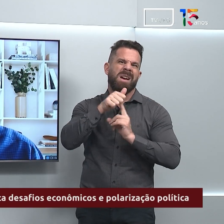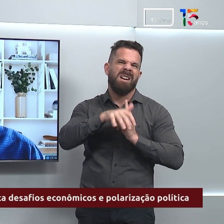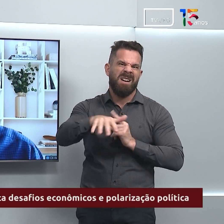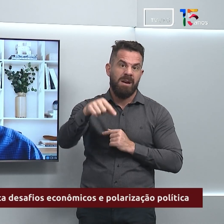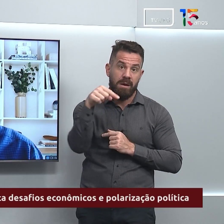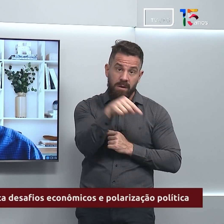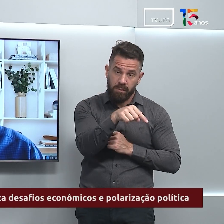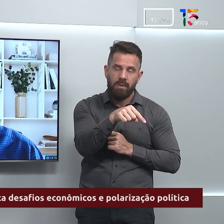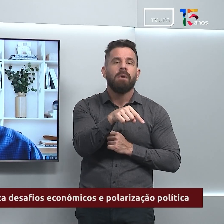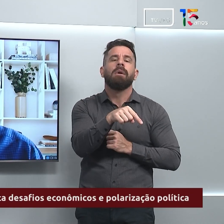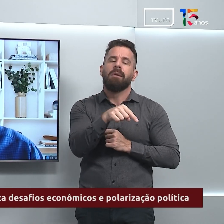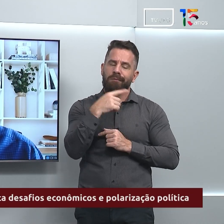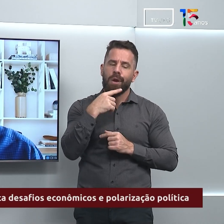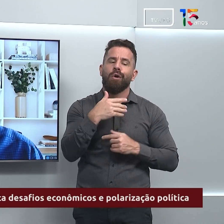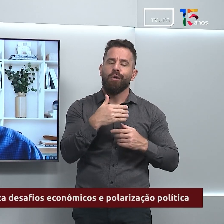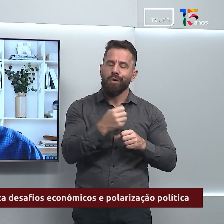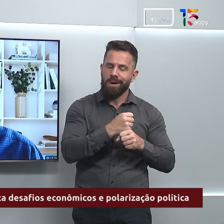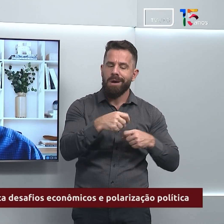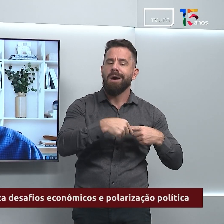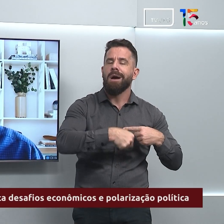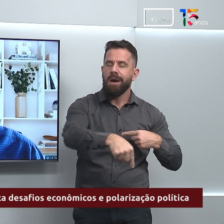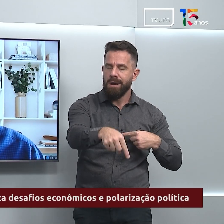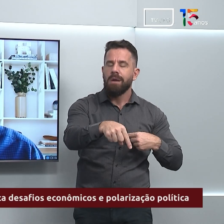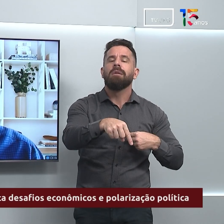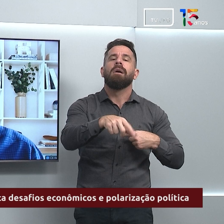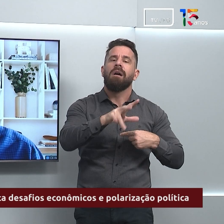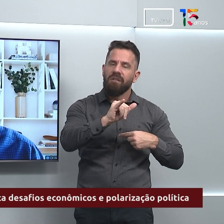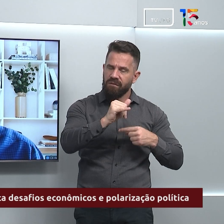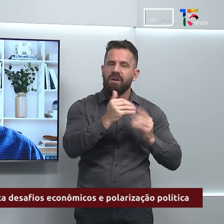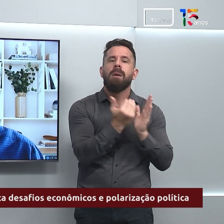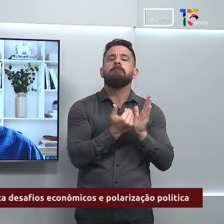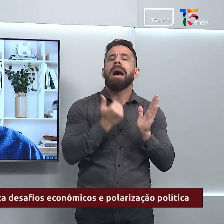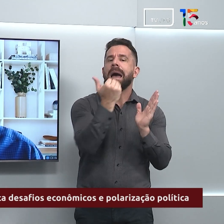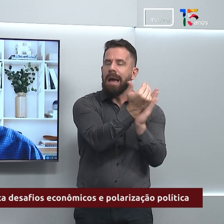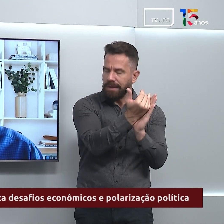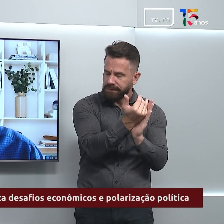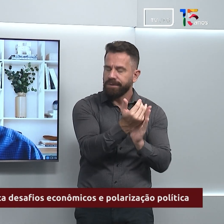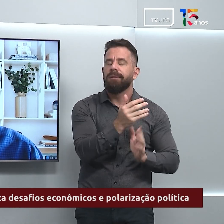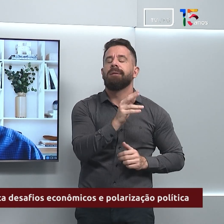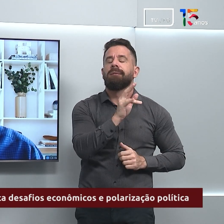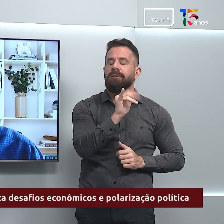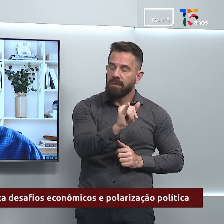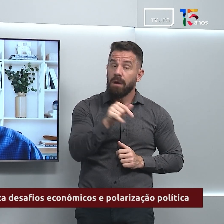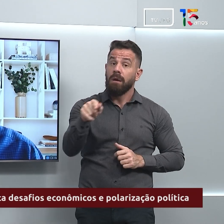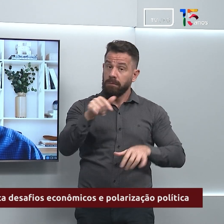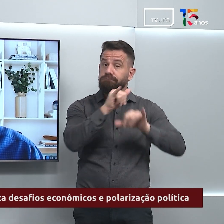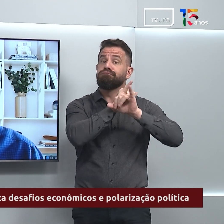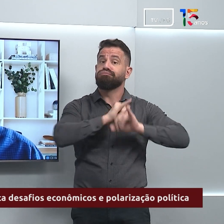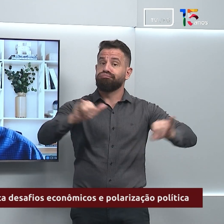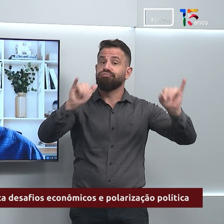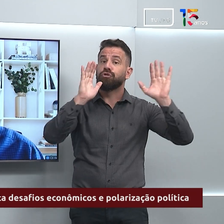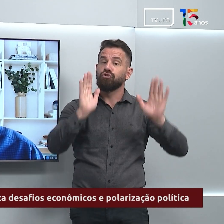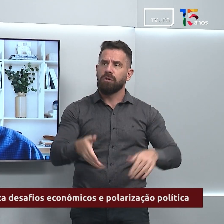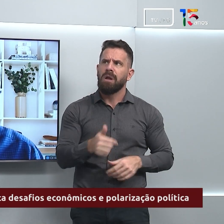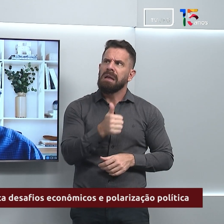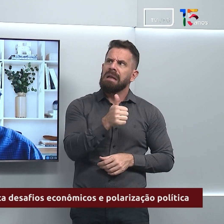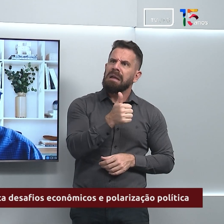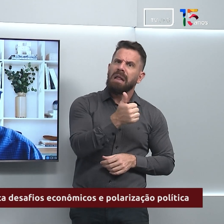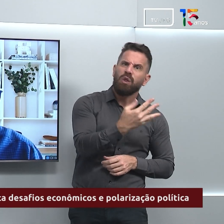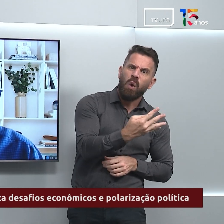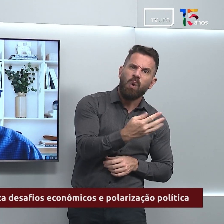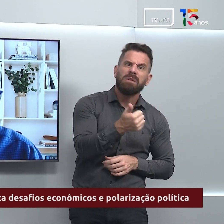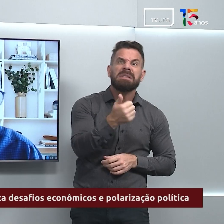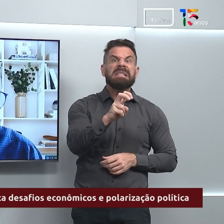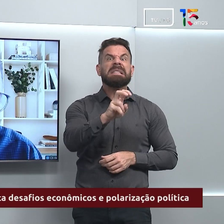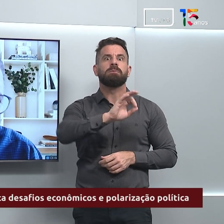juros ainda esse ano, né? Já se fala, se espera, né, de 14% até 15% na